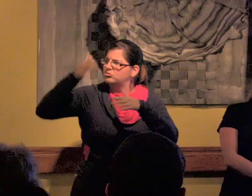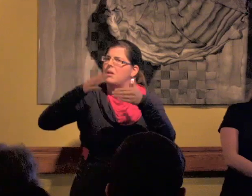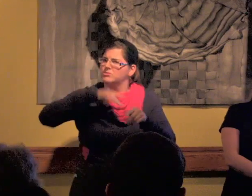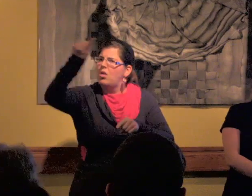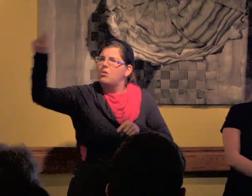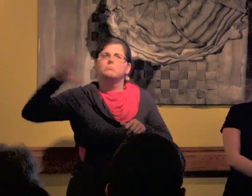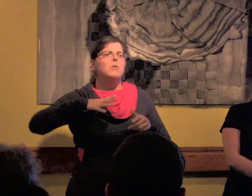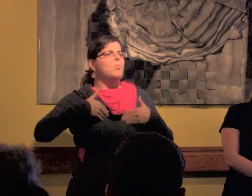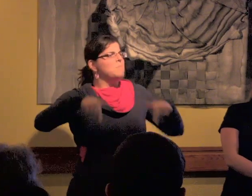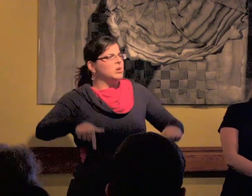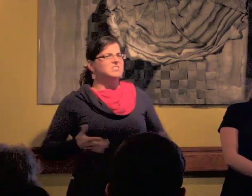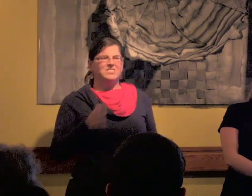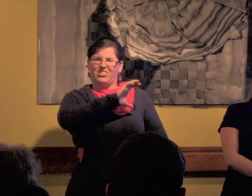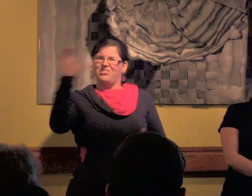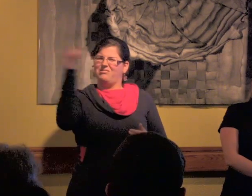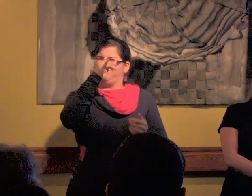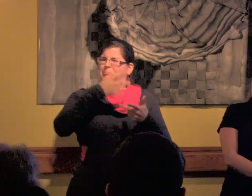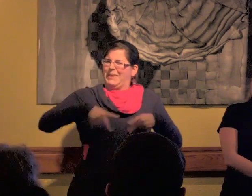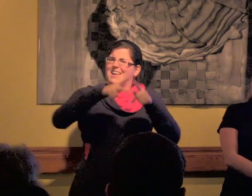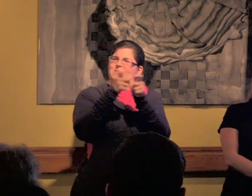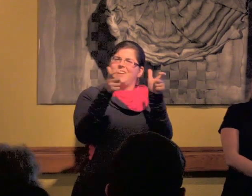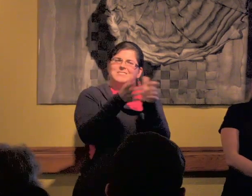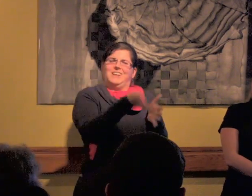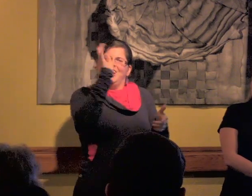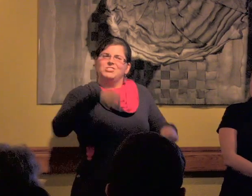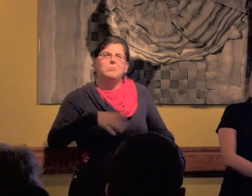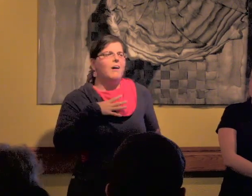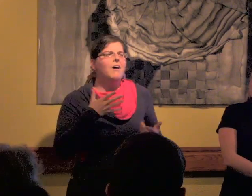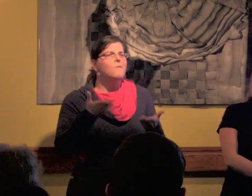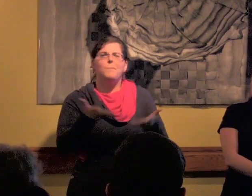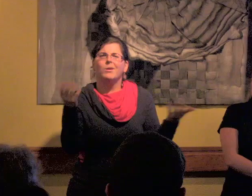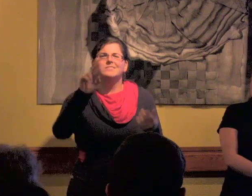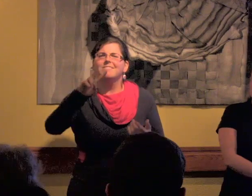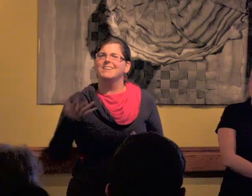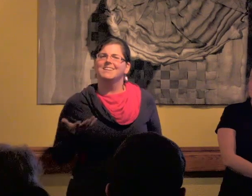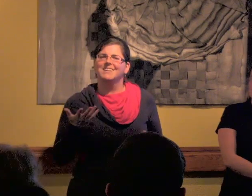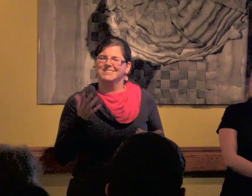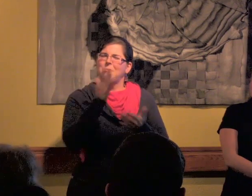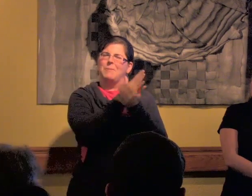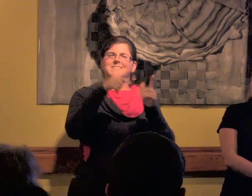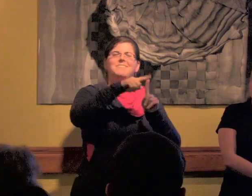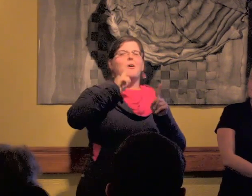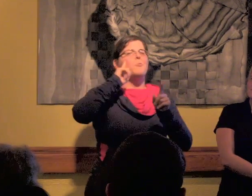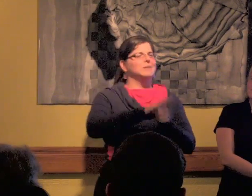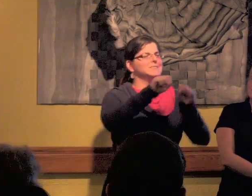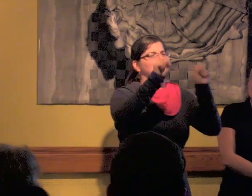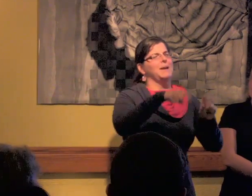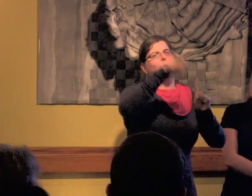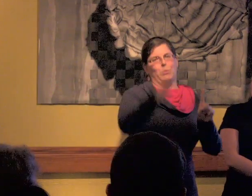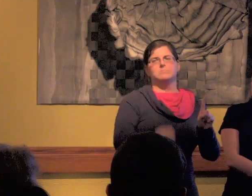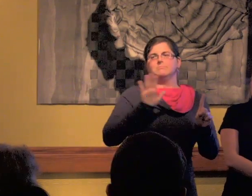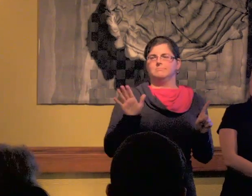qu'en France, tels qu'aux États-Unis, et pas encore ici. Je veux dire, pourtant, le Canada est un pays industrialisé, est un pays riche, et n'a pas